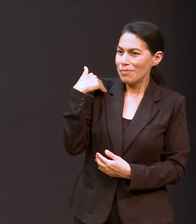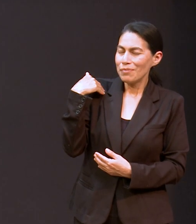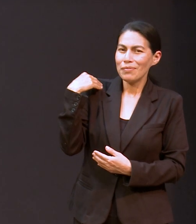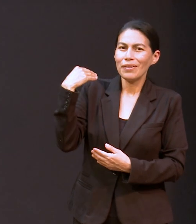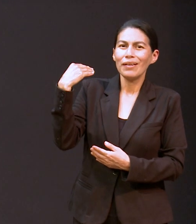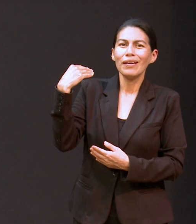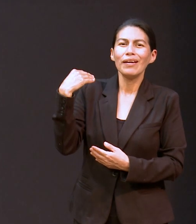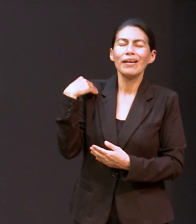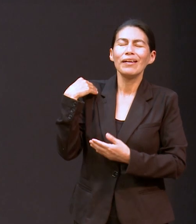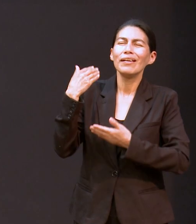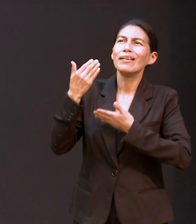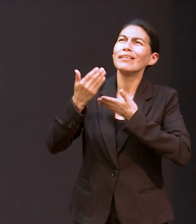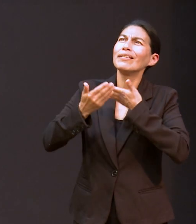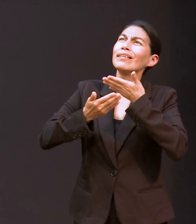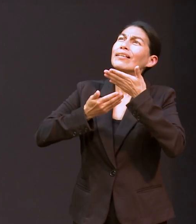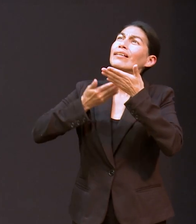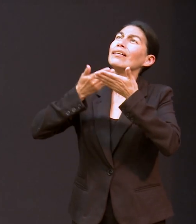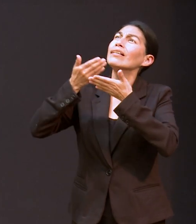servirte